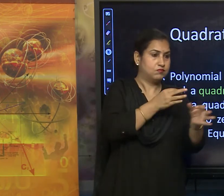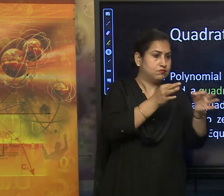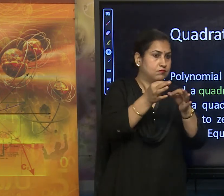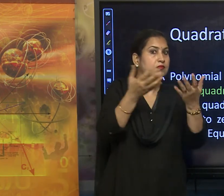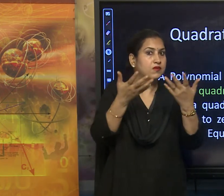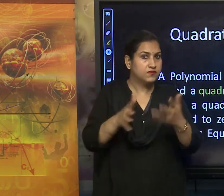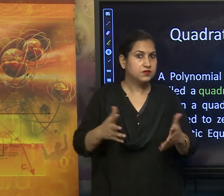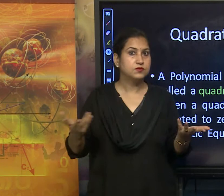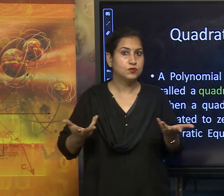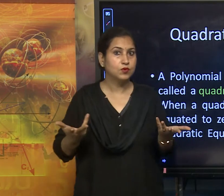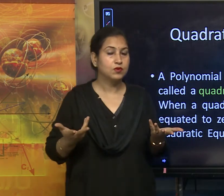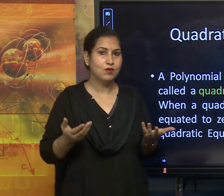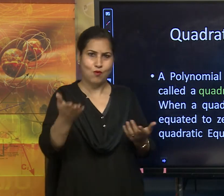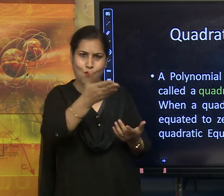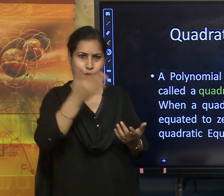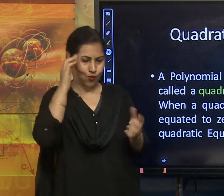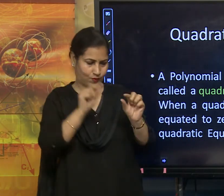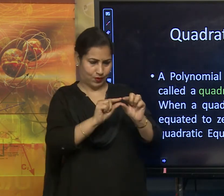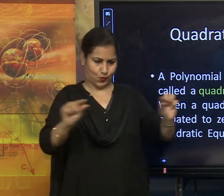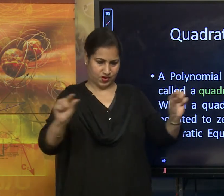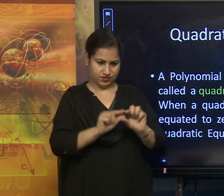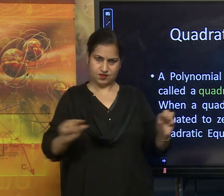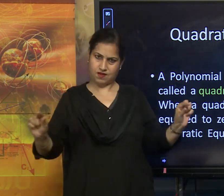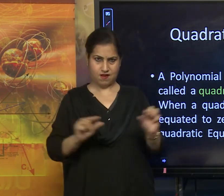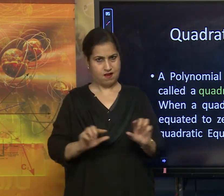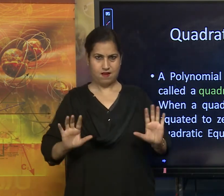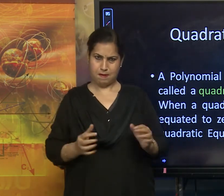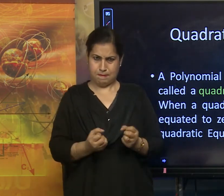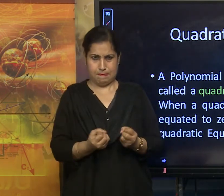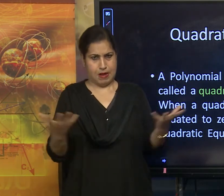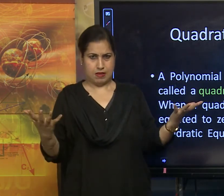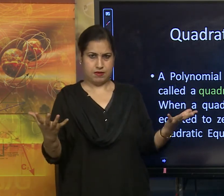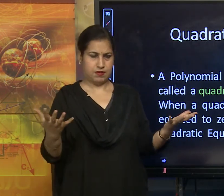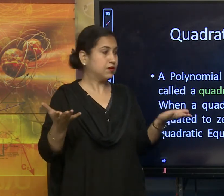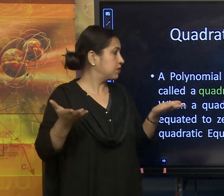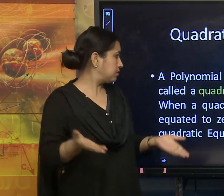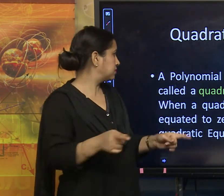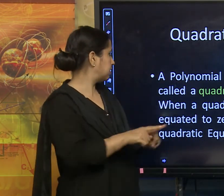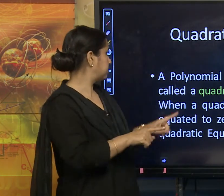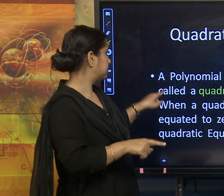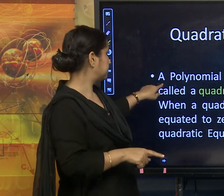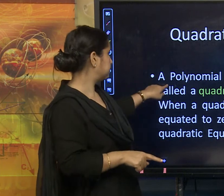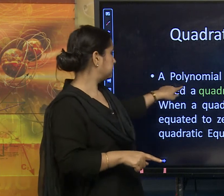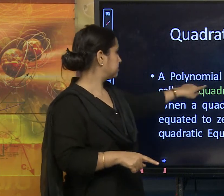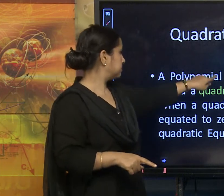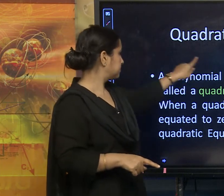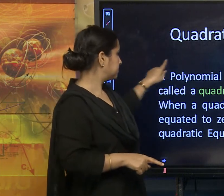पहले के वीडियोस में हम यह समझ चुके हैं और उसको किस तरह से दर्शाया जाता है वह भी हम जान चुके